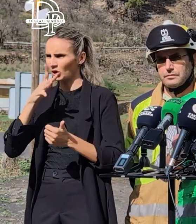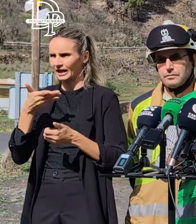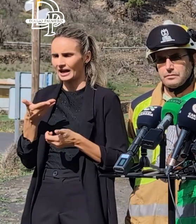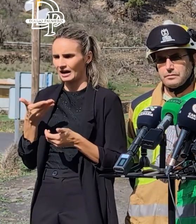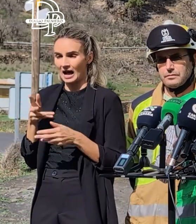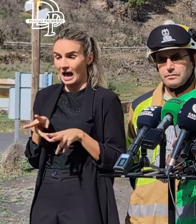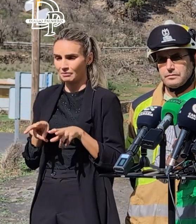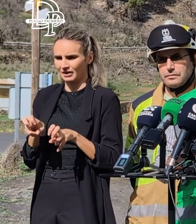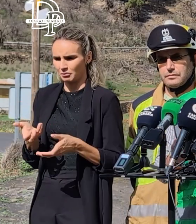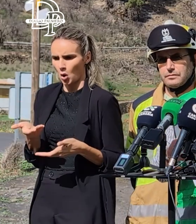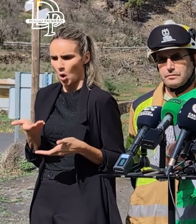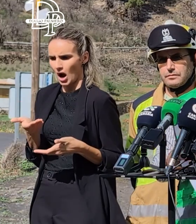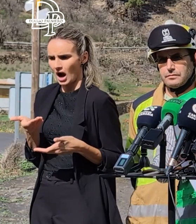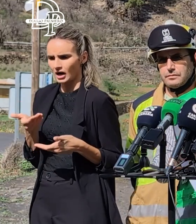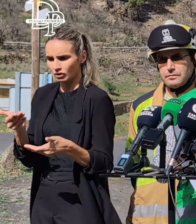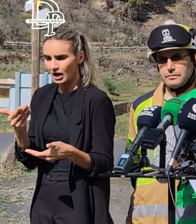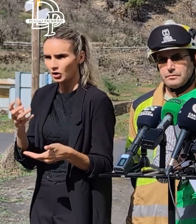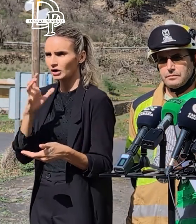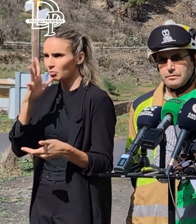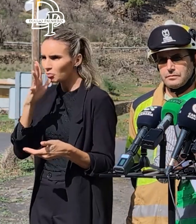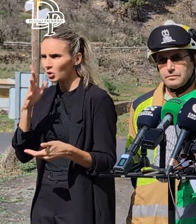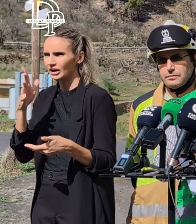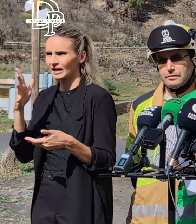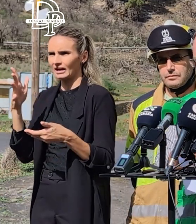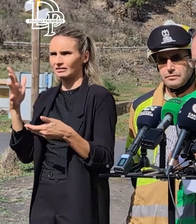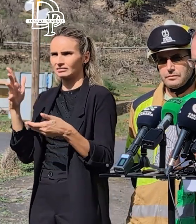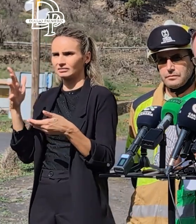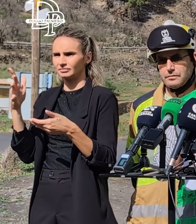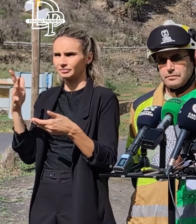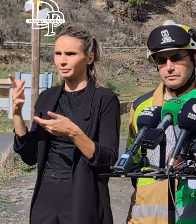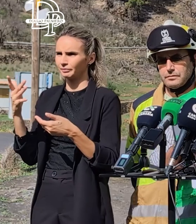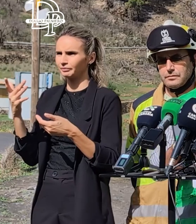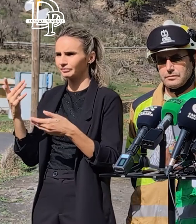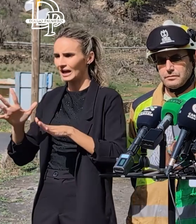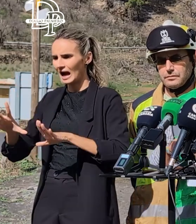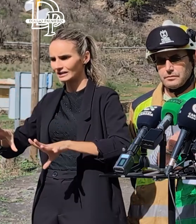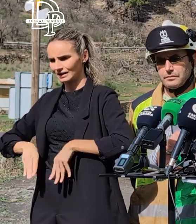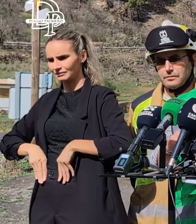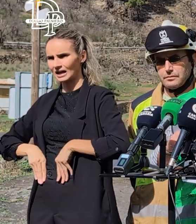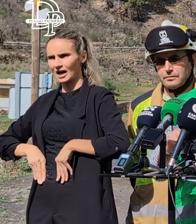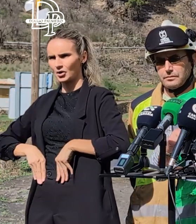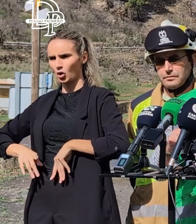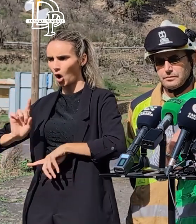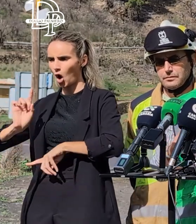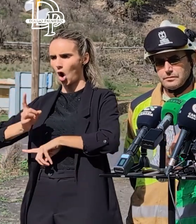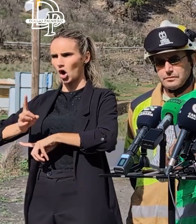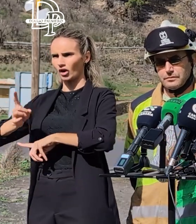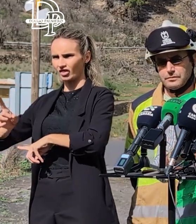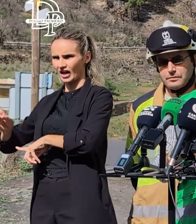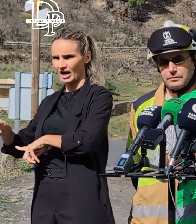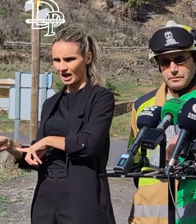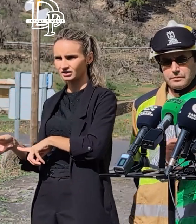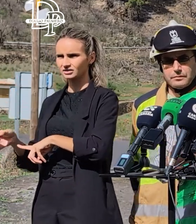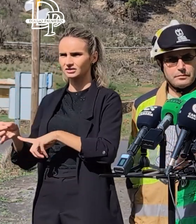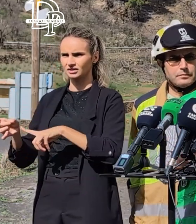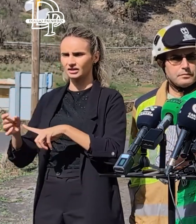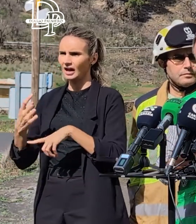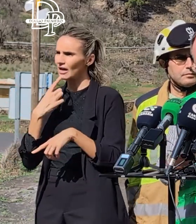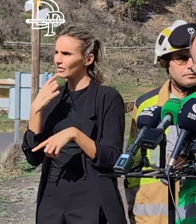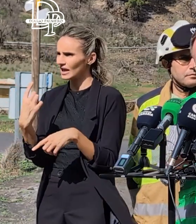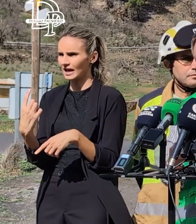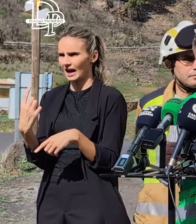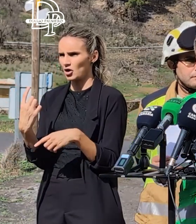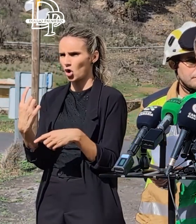momento y porque hicieron caso de todas las órdenes que se les fueron dando desde la parte de